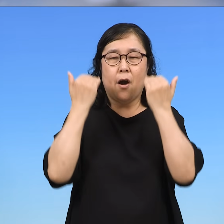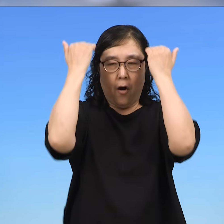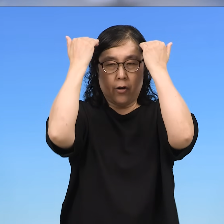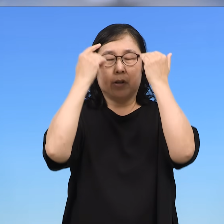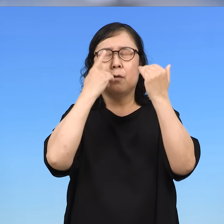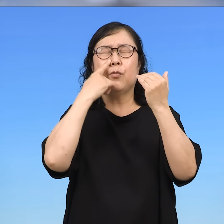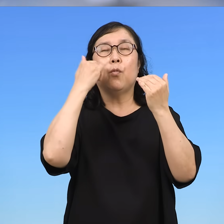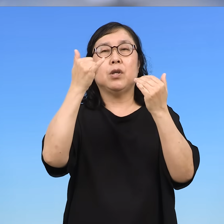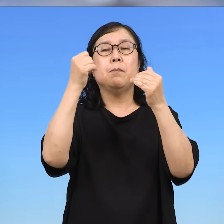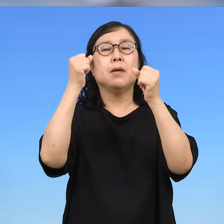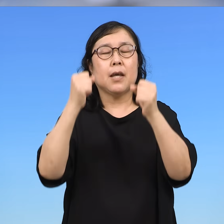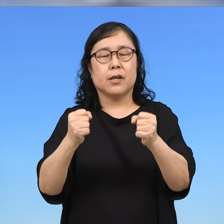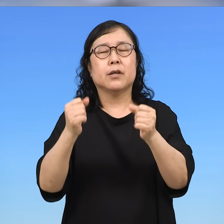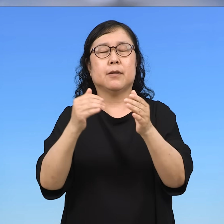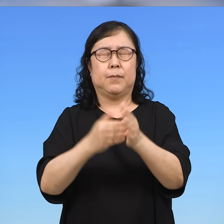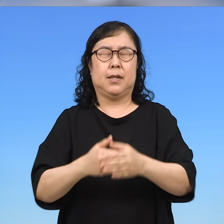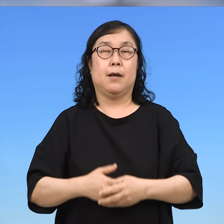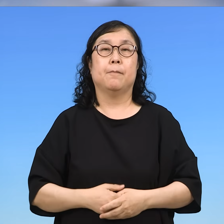어른인 부모님이 계시는 거예요.